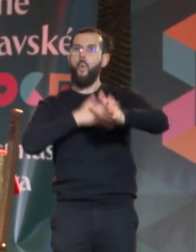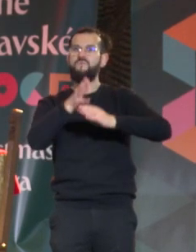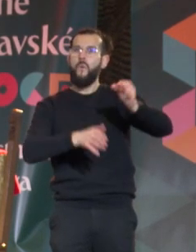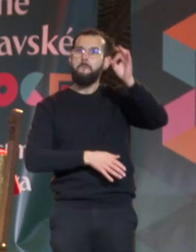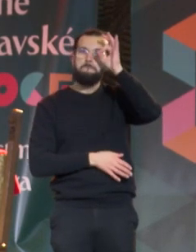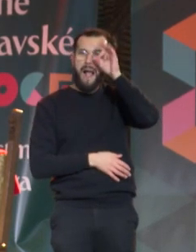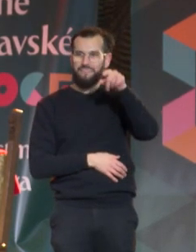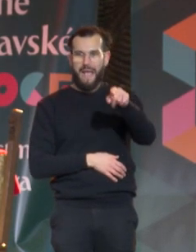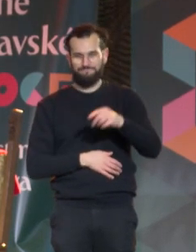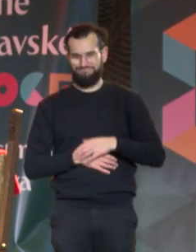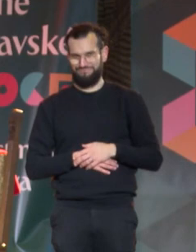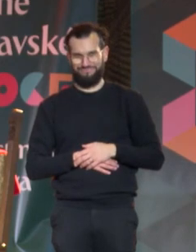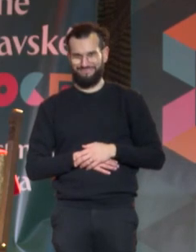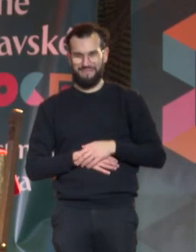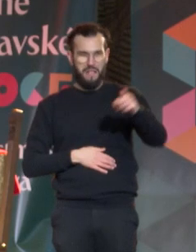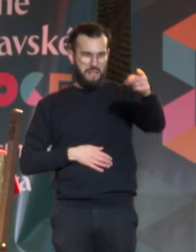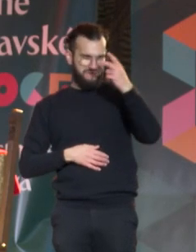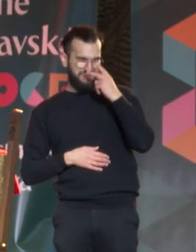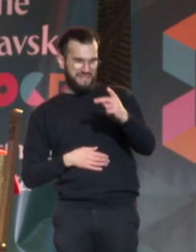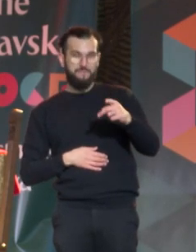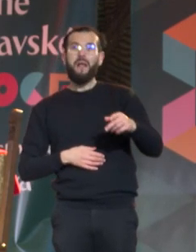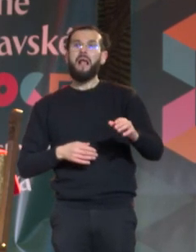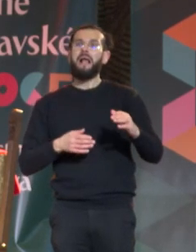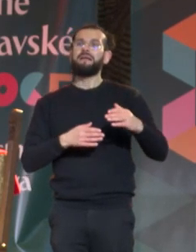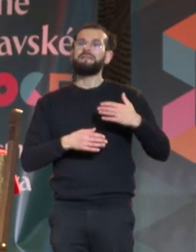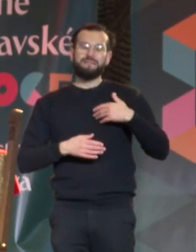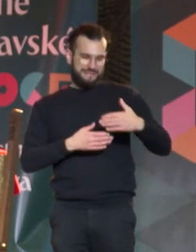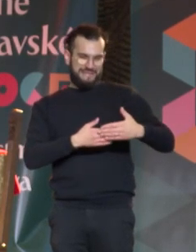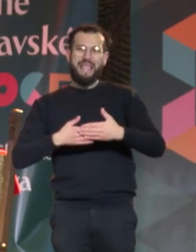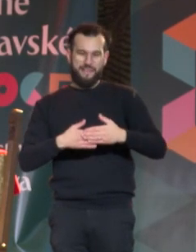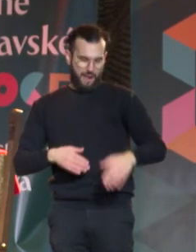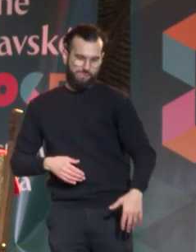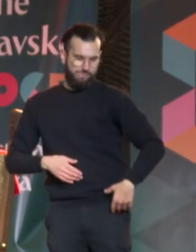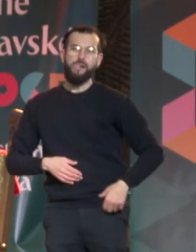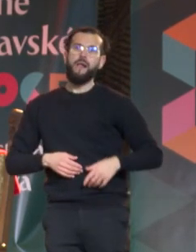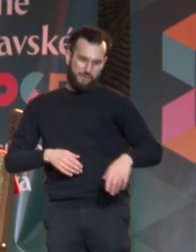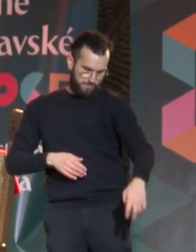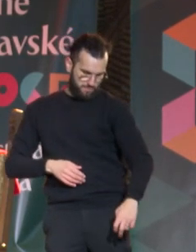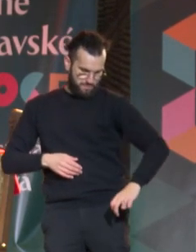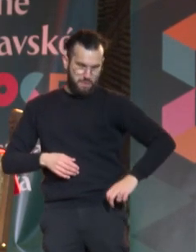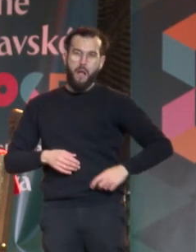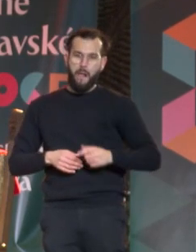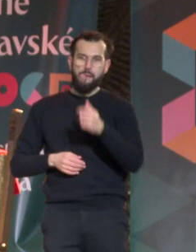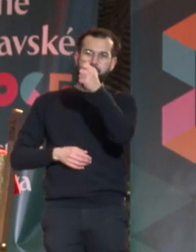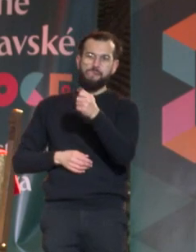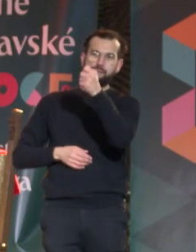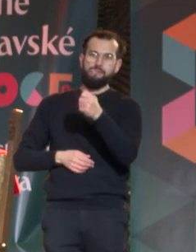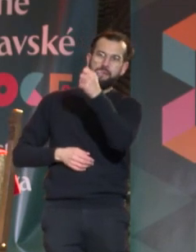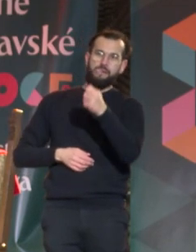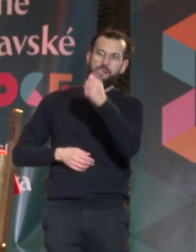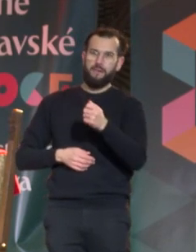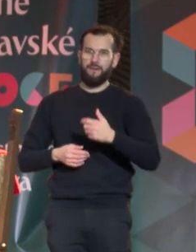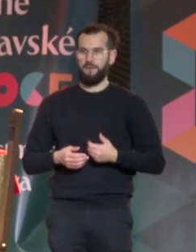kockami lega, na nohe mu visí jeho jedno dvojča a skúša ho chytiť za šnúrku o